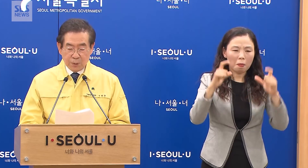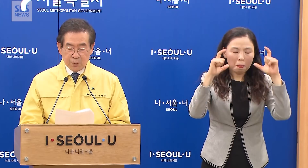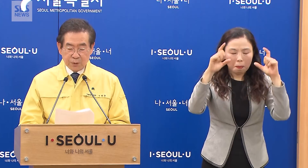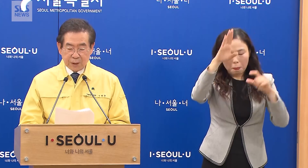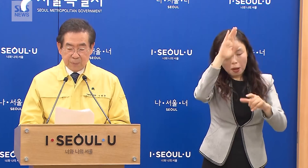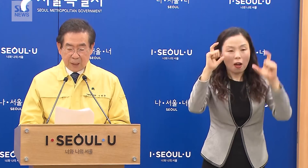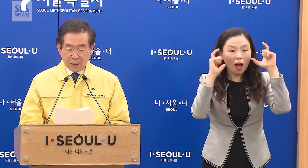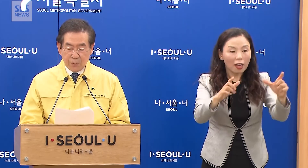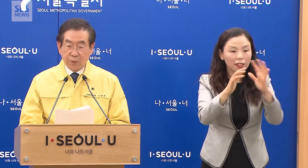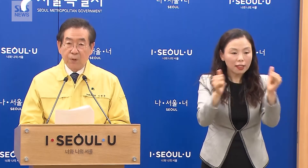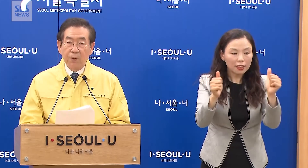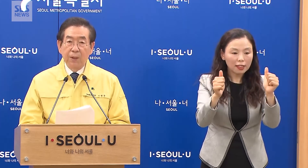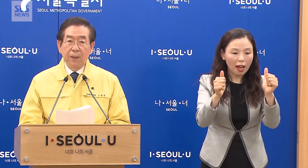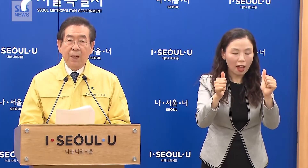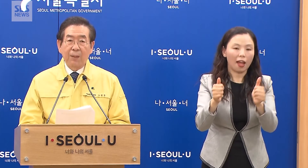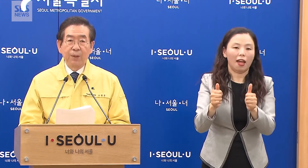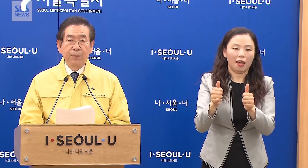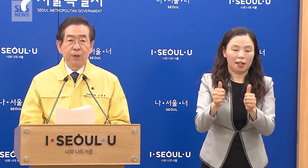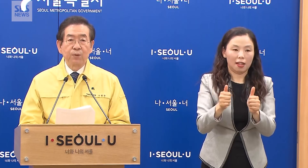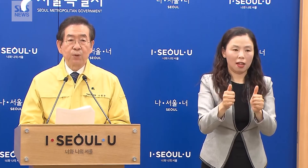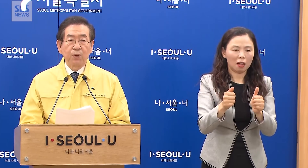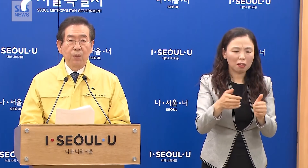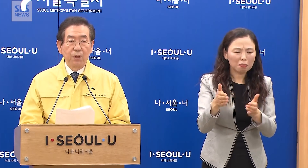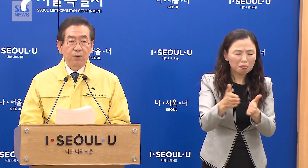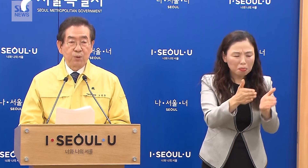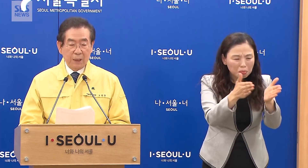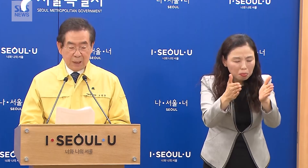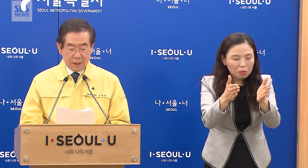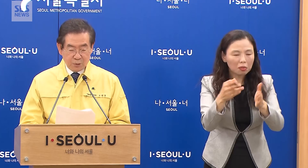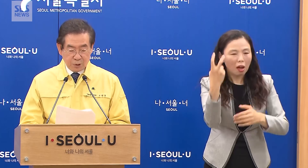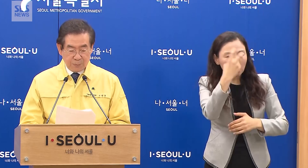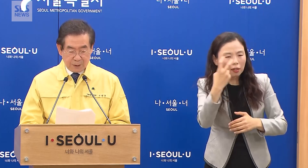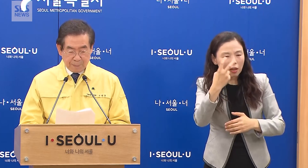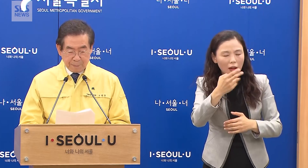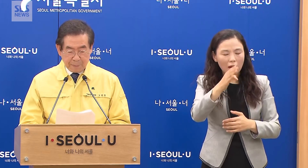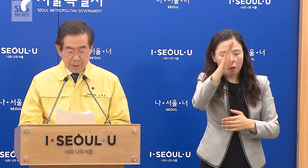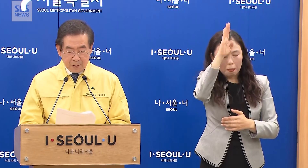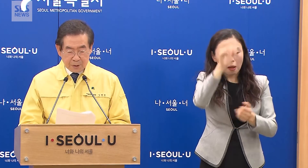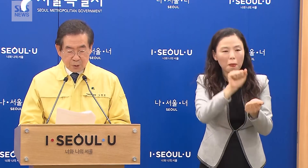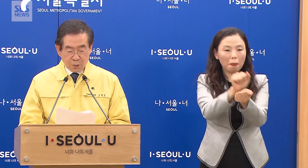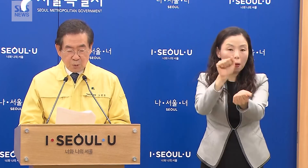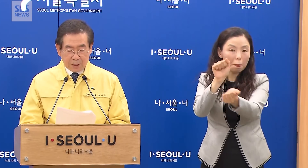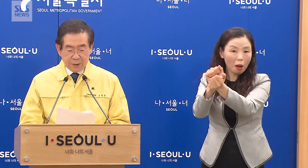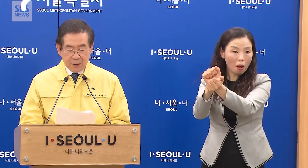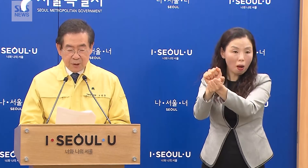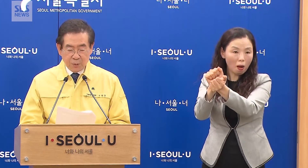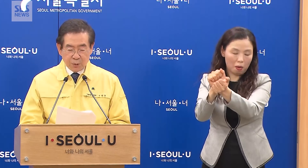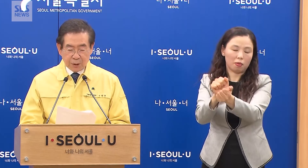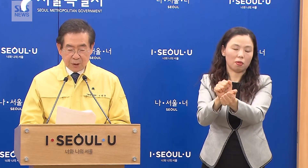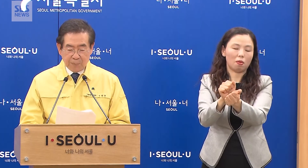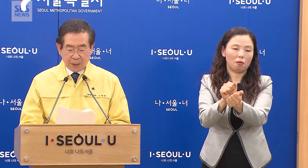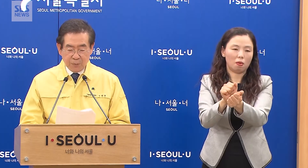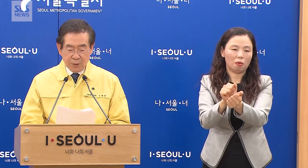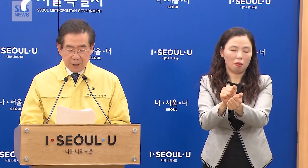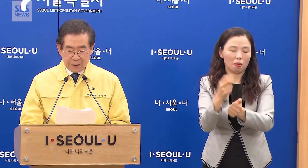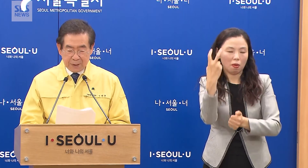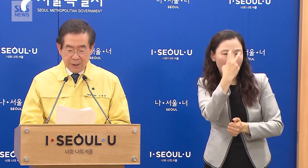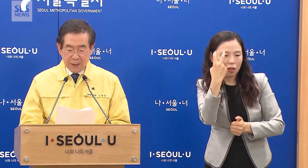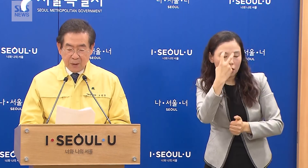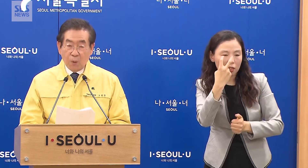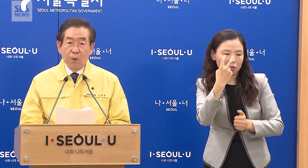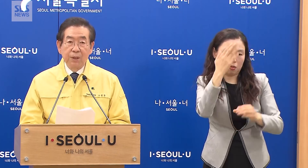접촉자 를 파악하고 있고 감염 경로도 조사 중입니다 최초로 확진 자 이태원 소재 클럽 방문